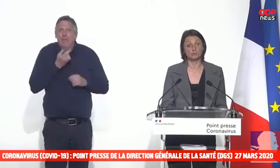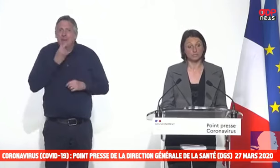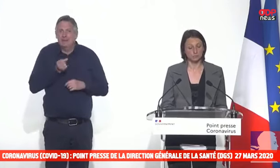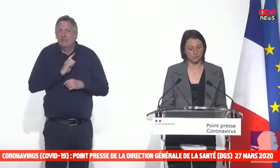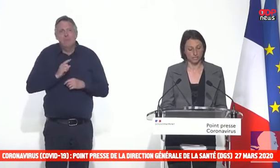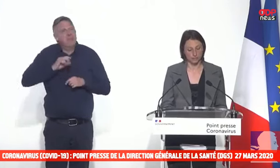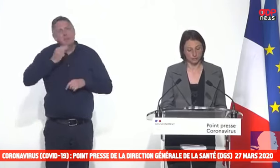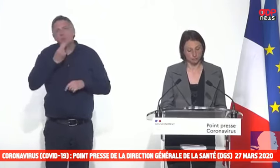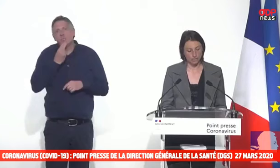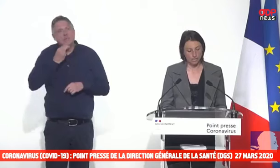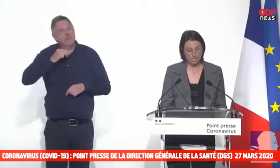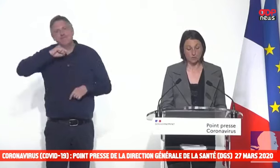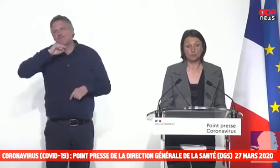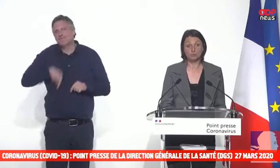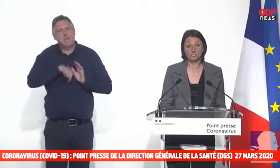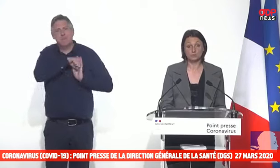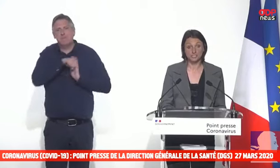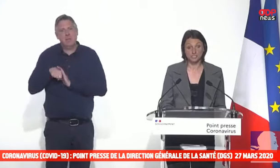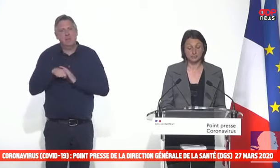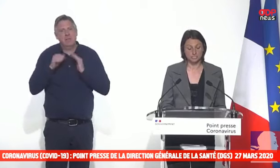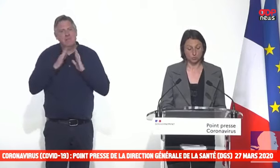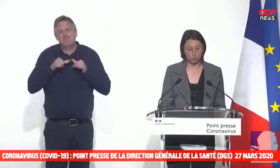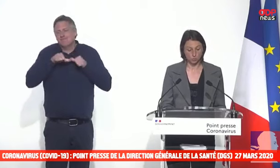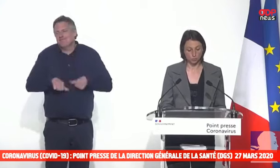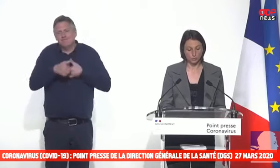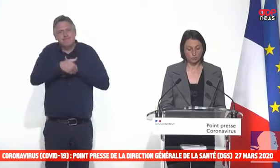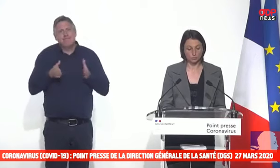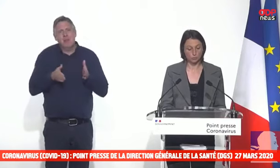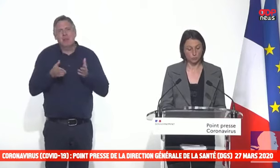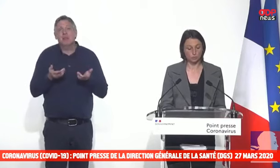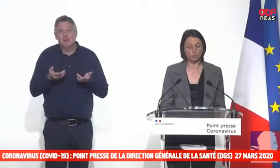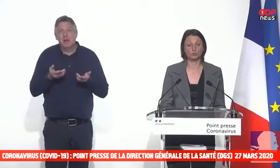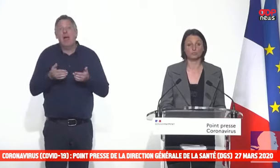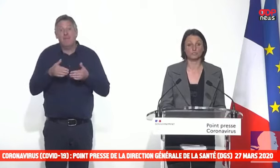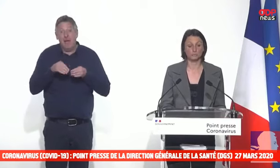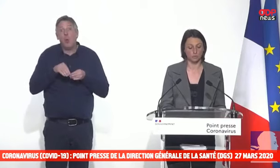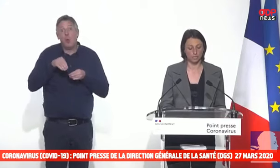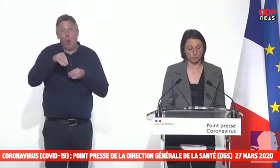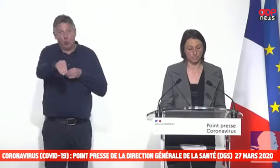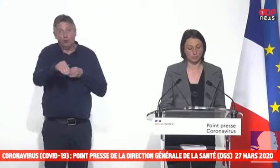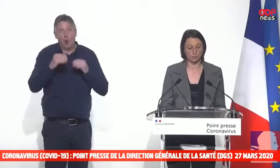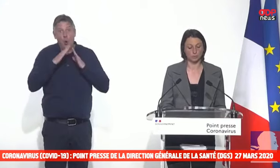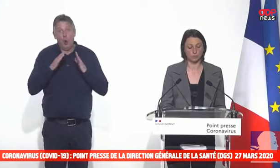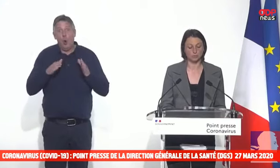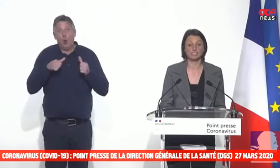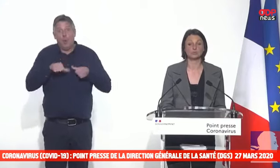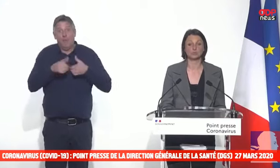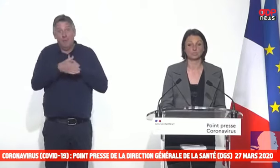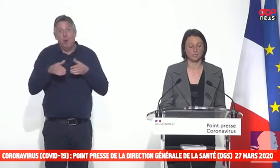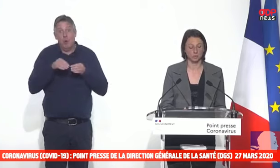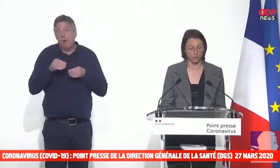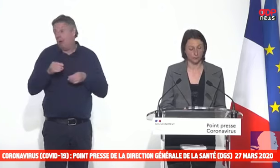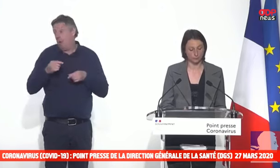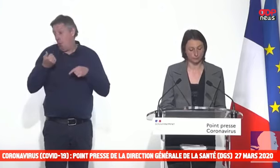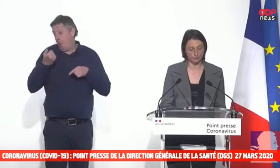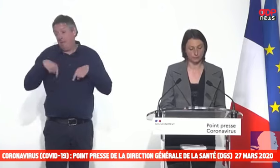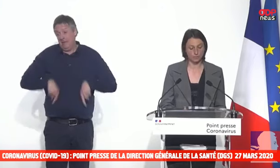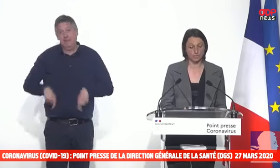même fondamental. C'est le même dispositif qui est reconduit pour le prolongement du confinement annoncé par le Premier ministre tout à